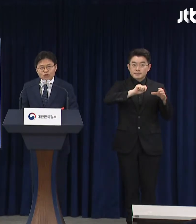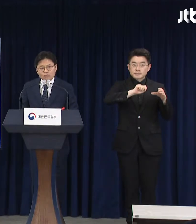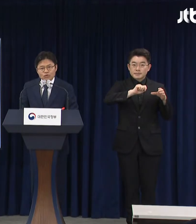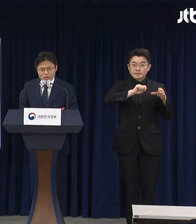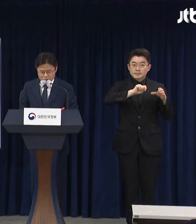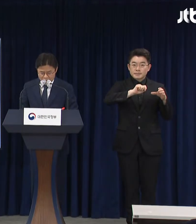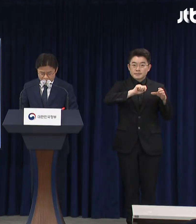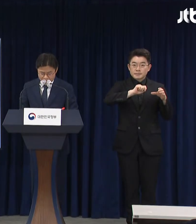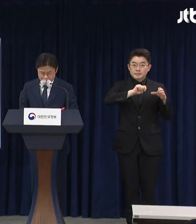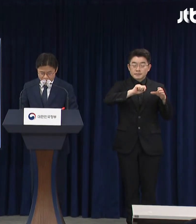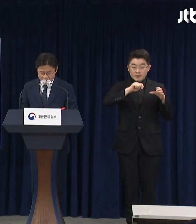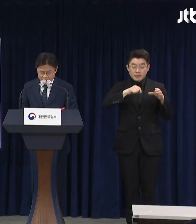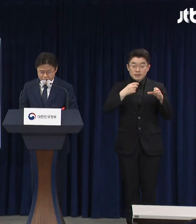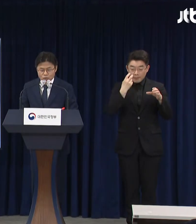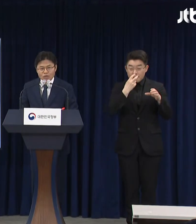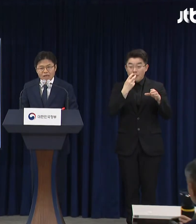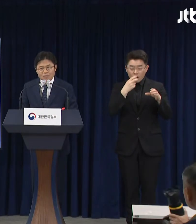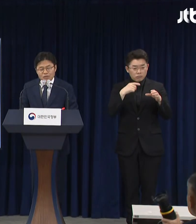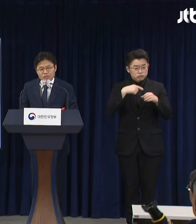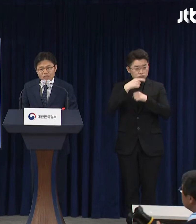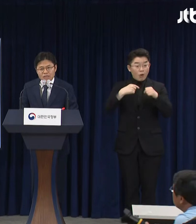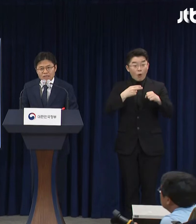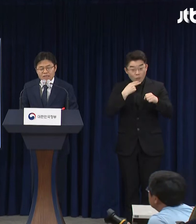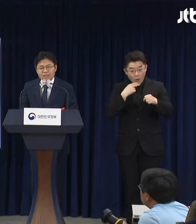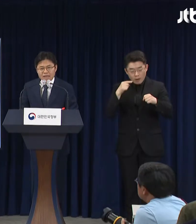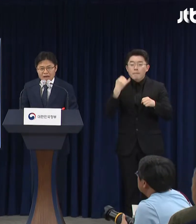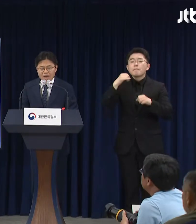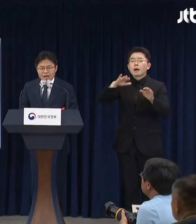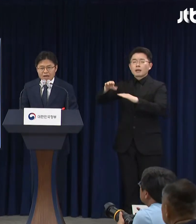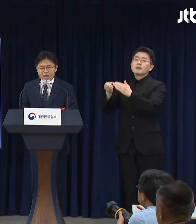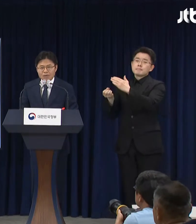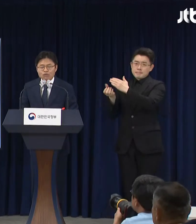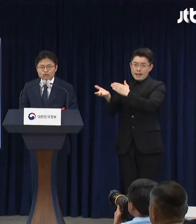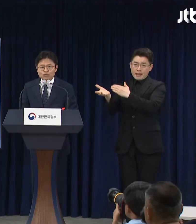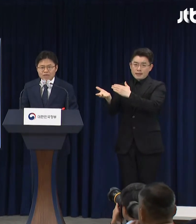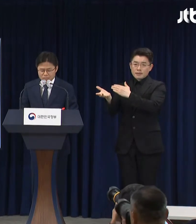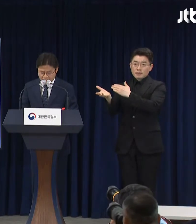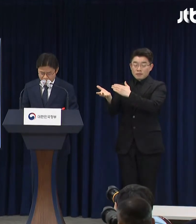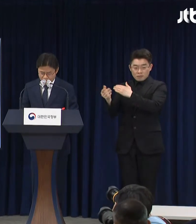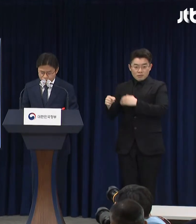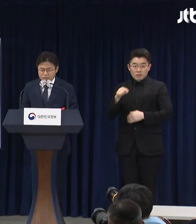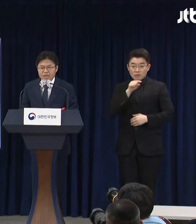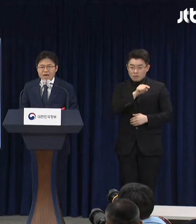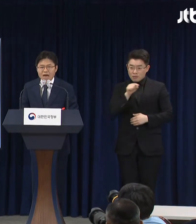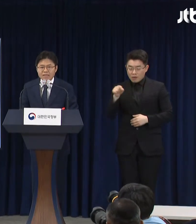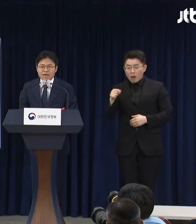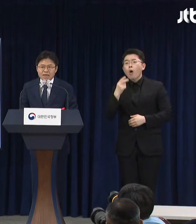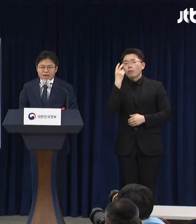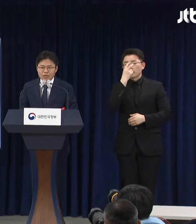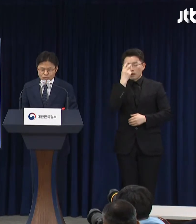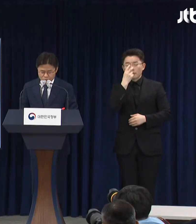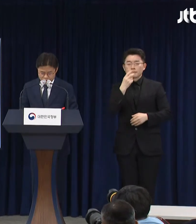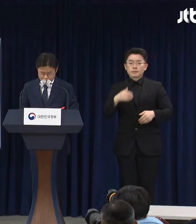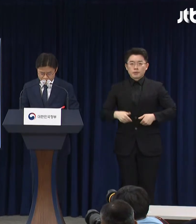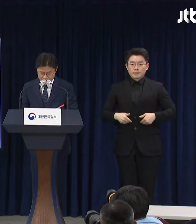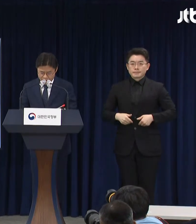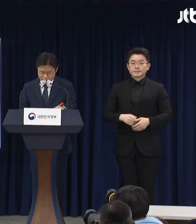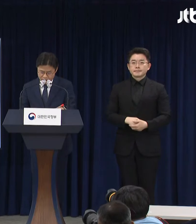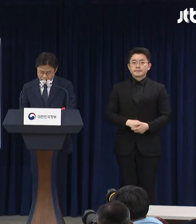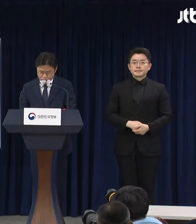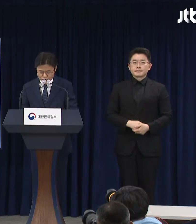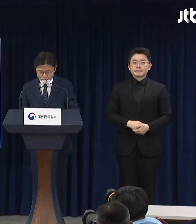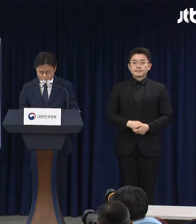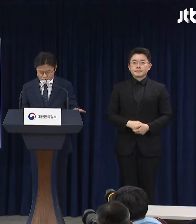해양 방출 여부를 결정하기 때문에 시료의 대표성이 있느냐, 바로 균질화입니다. 균질화가 가능하냐 하는 부분을